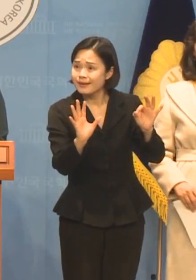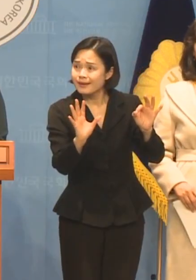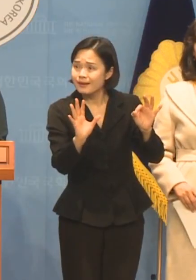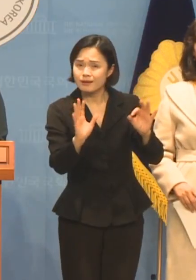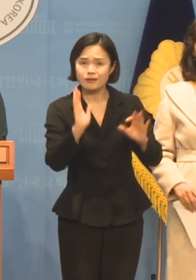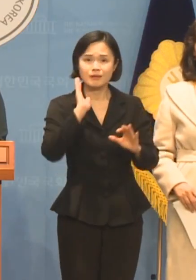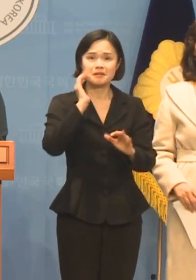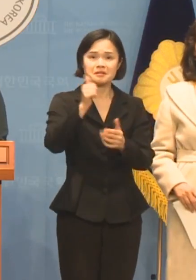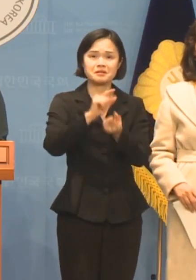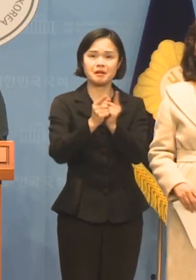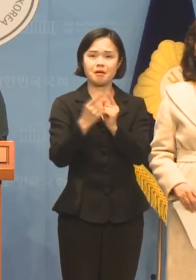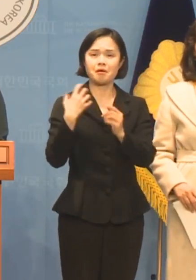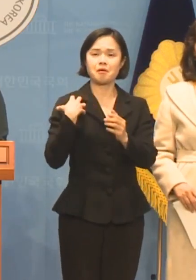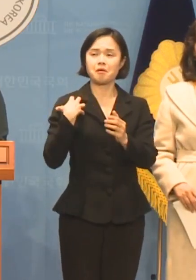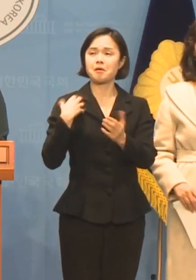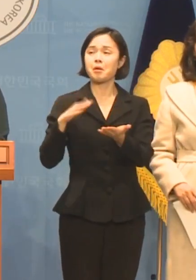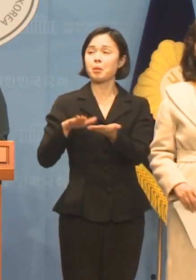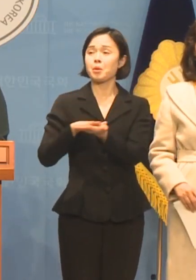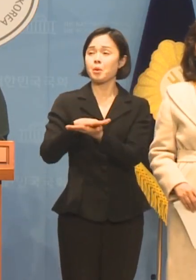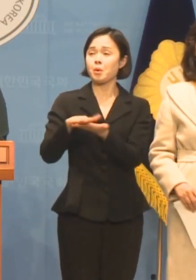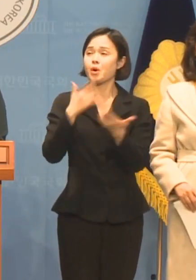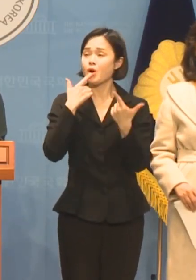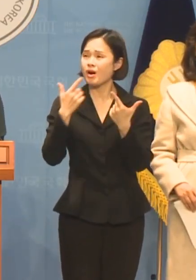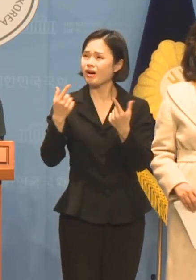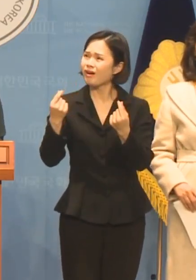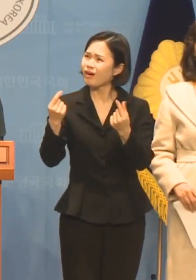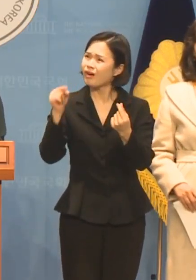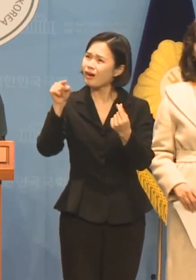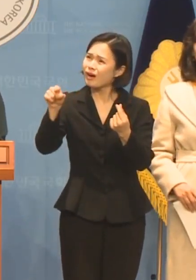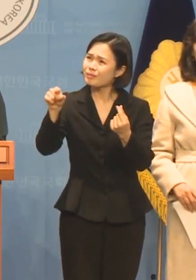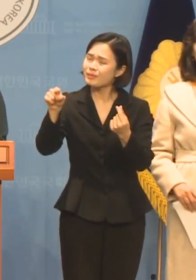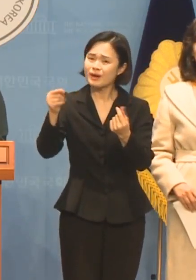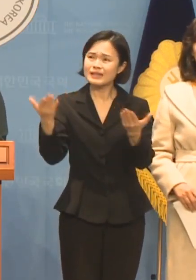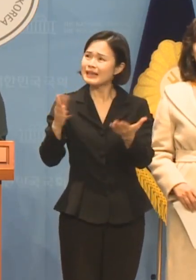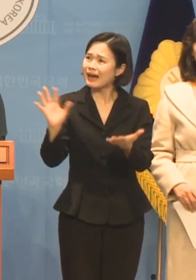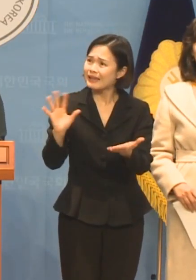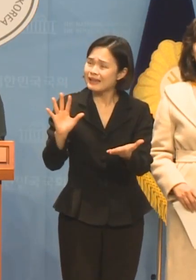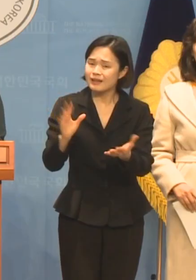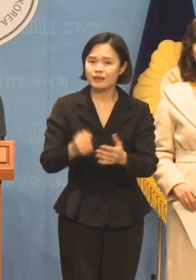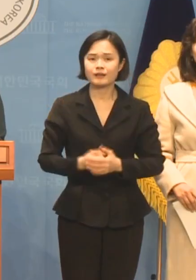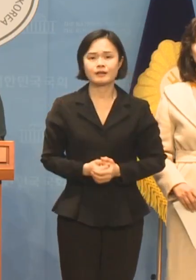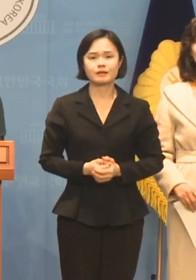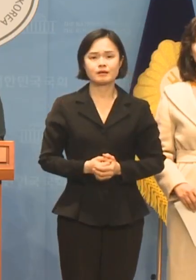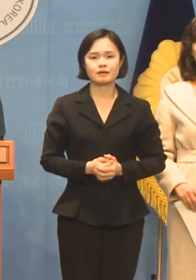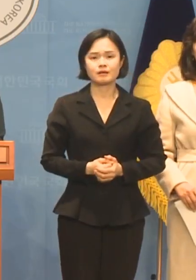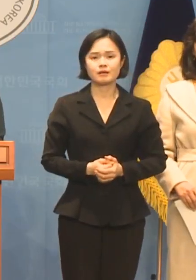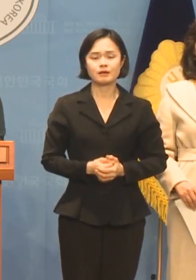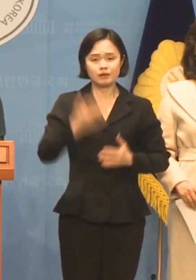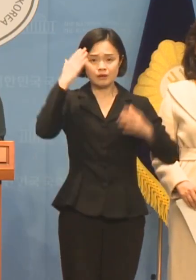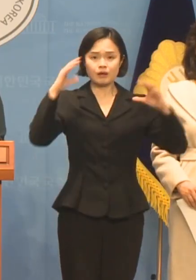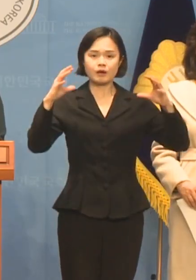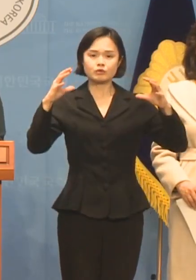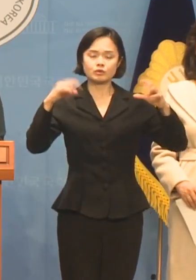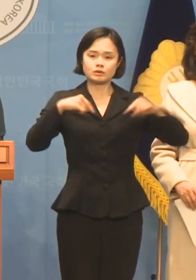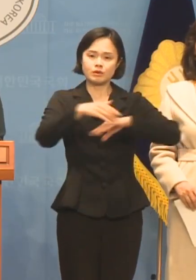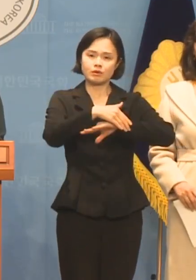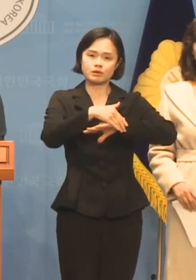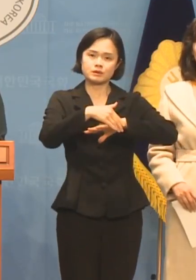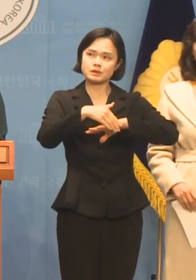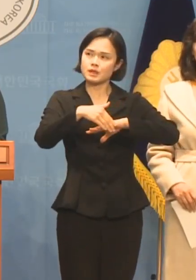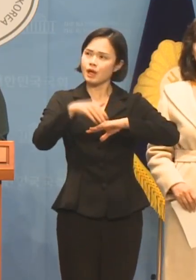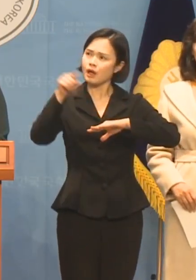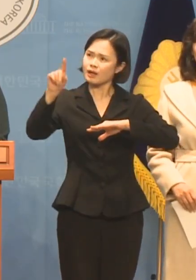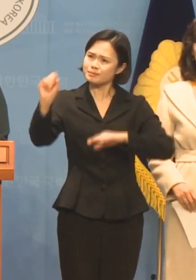놀이에 심취해 있습니다. 이는 대한민국 미래를 위한 정책적 참사가 아닐 수 없습니다. 윤석열